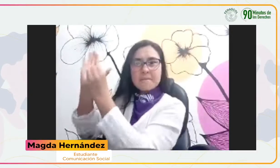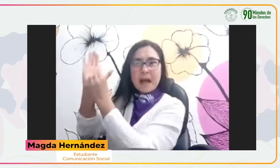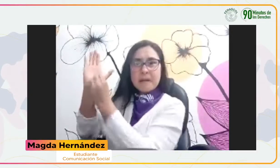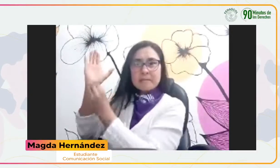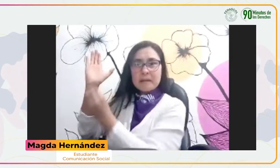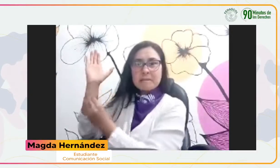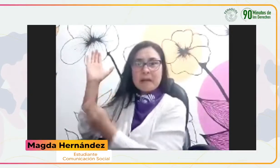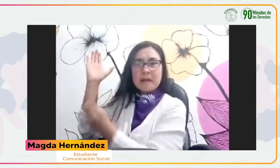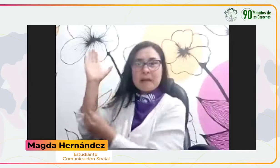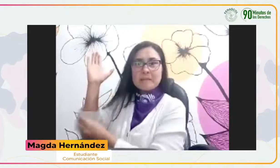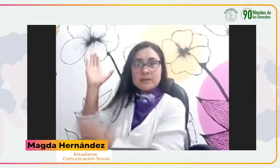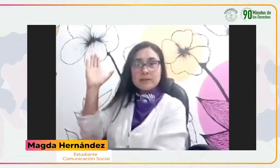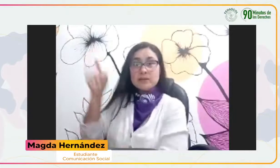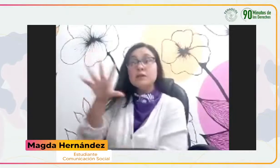el feminismo ha logrado